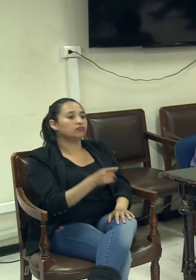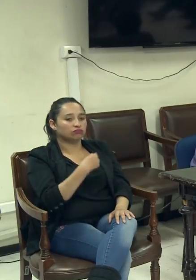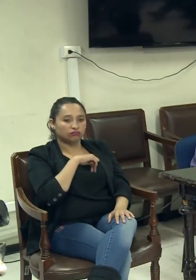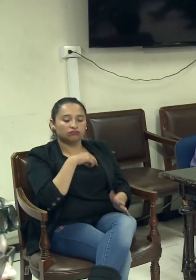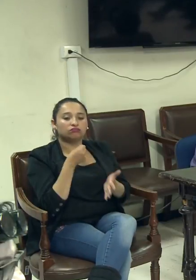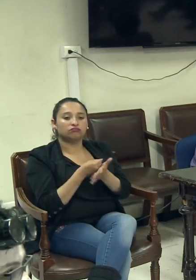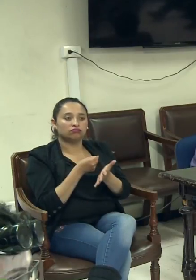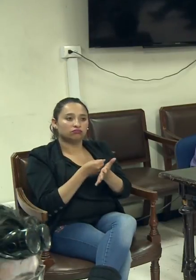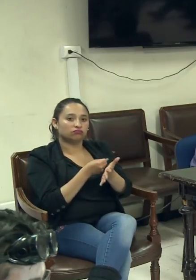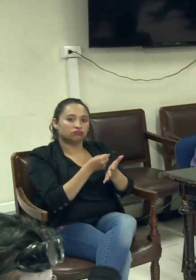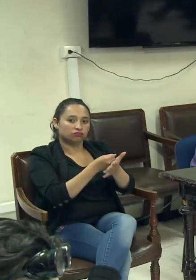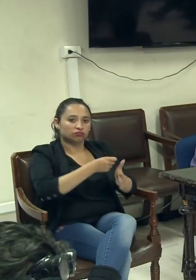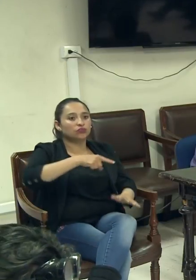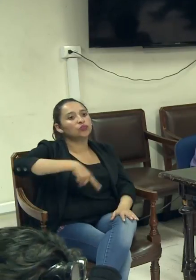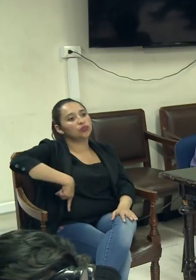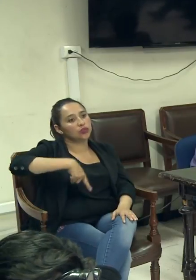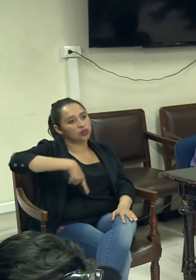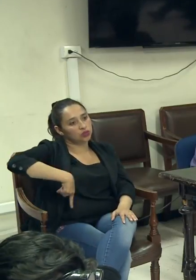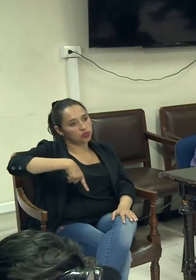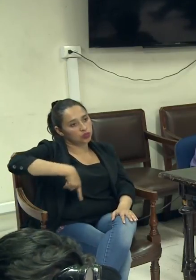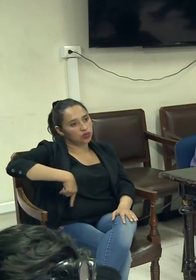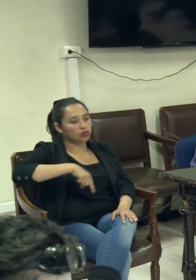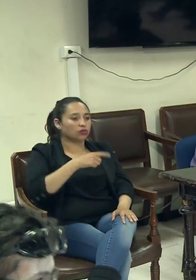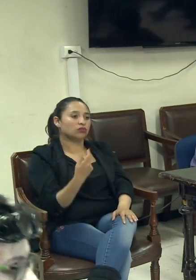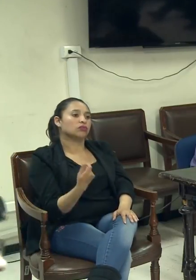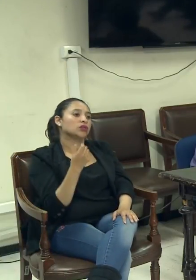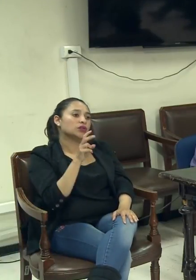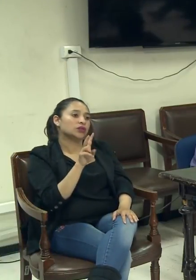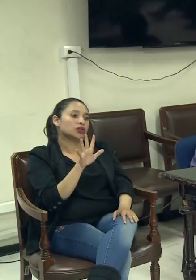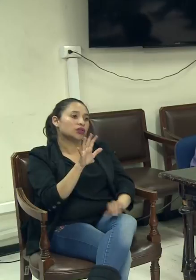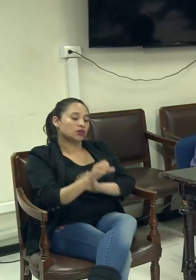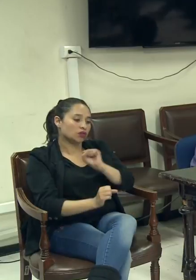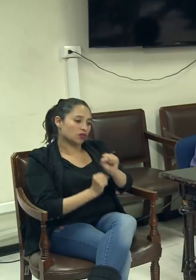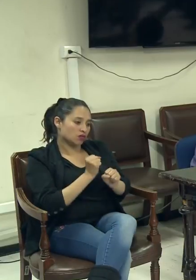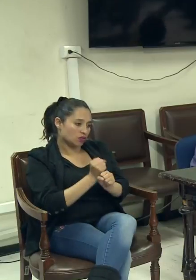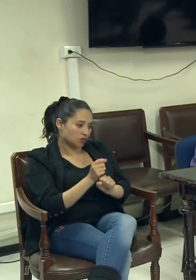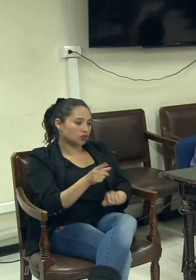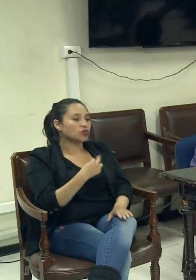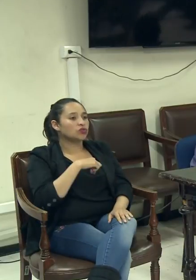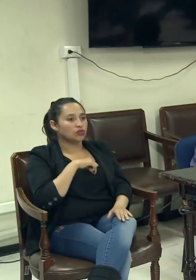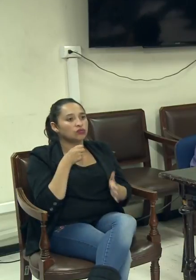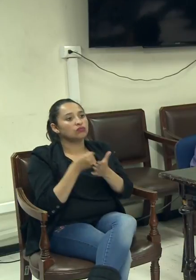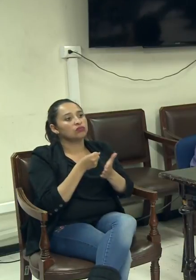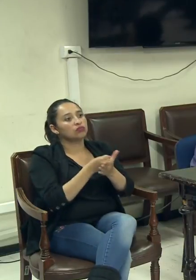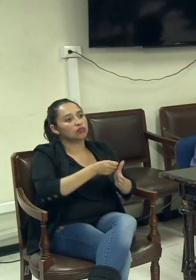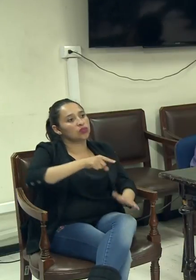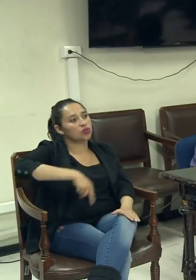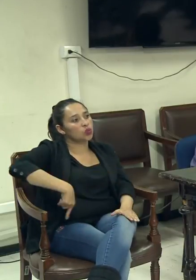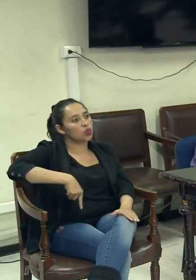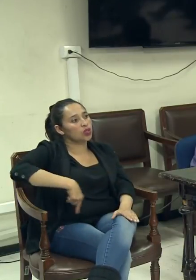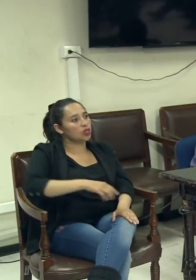Intentamos una escuela, hace 25 años, intentamos una escuela,